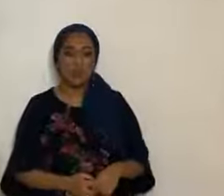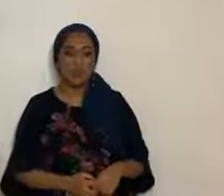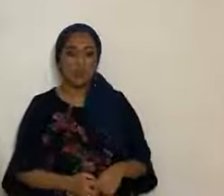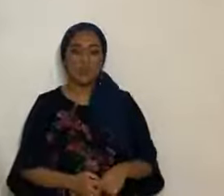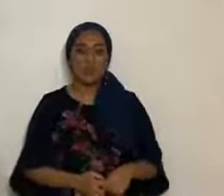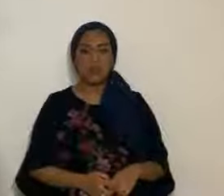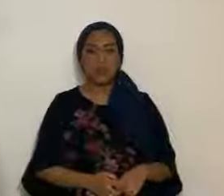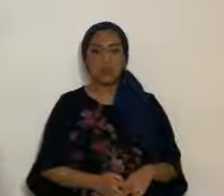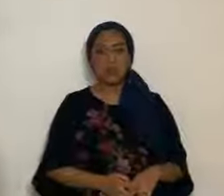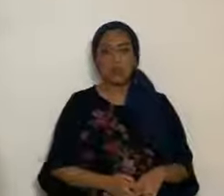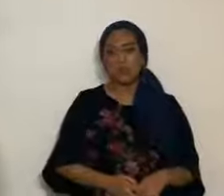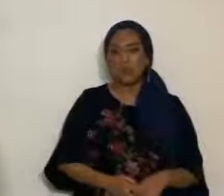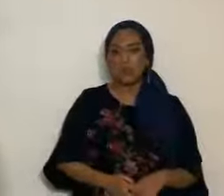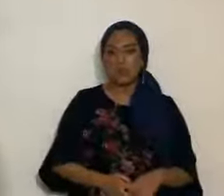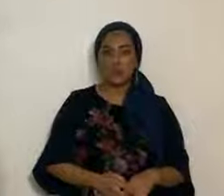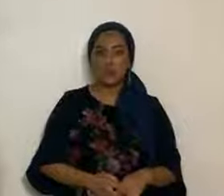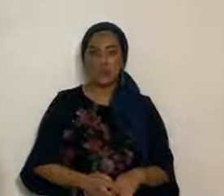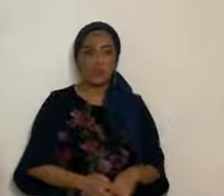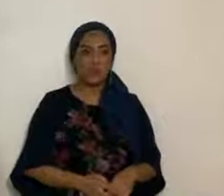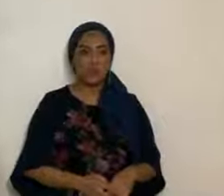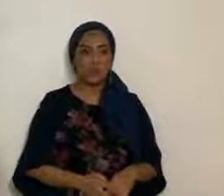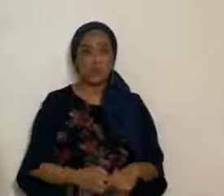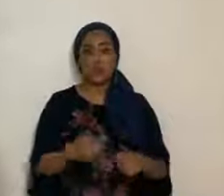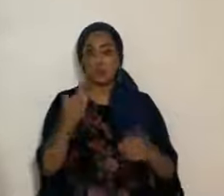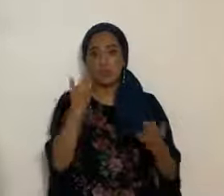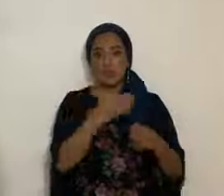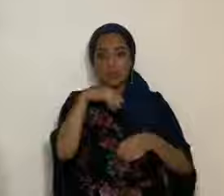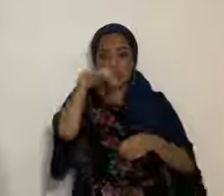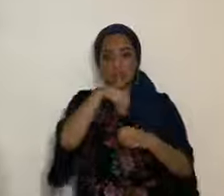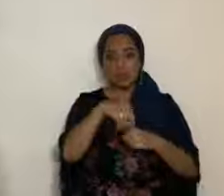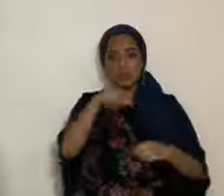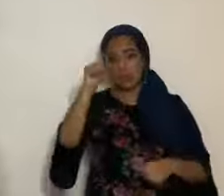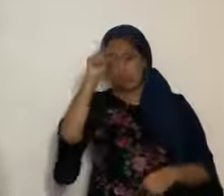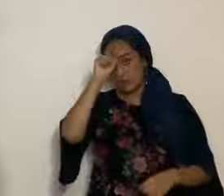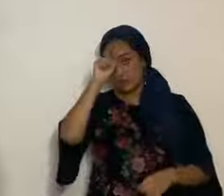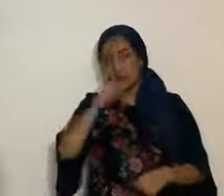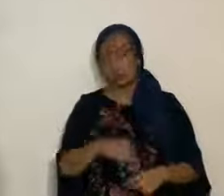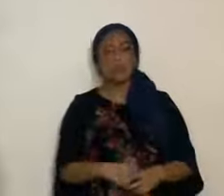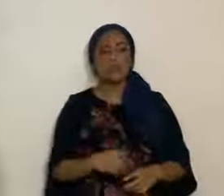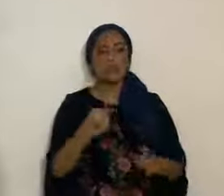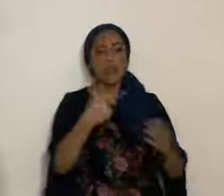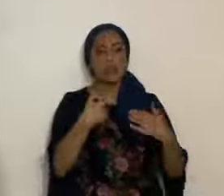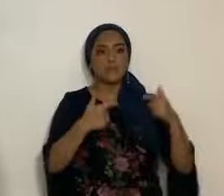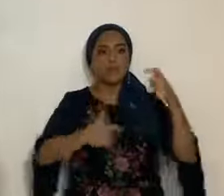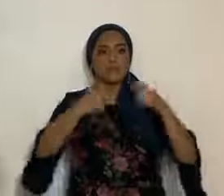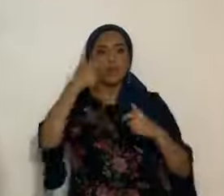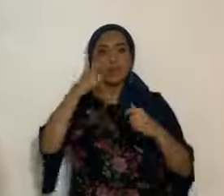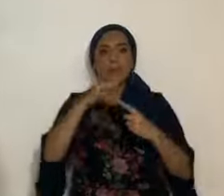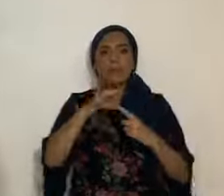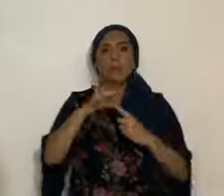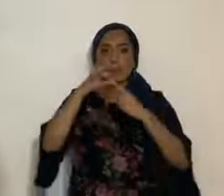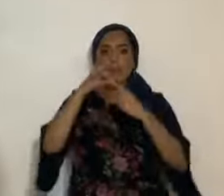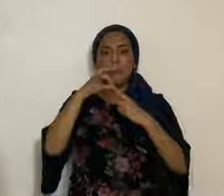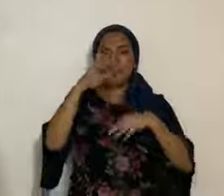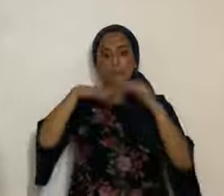Inclusive, aunque estaba en Egipto, tenía privilegios mayores a los de cualquier otro egipcio.